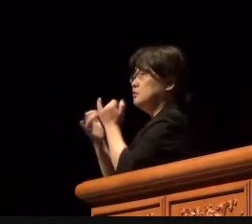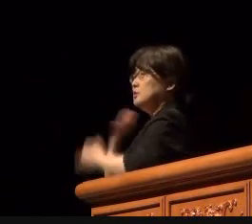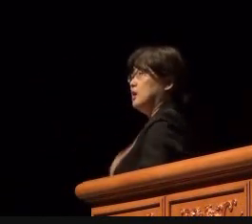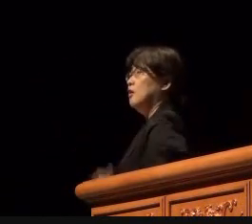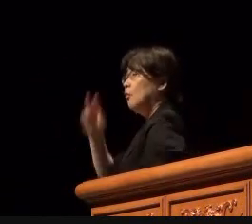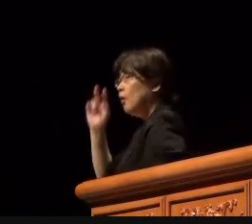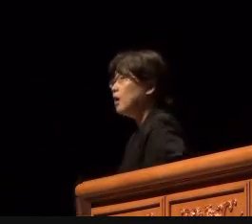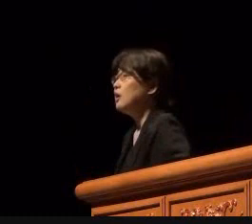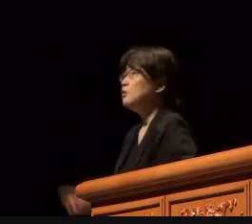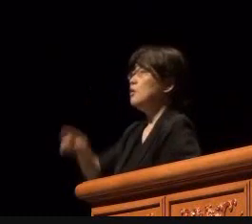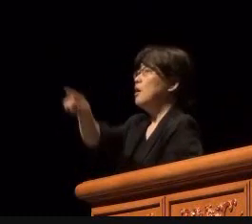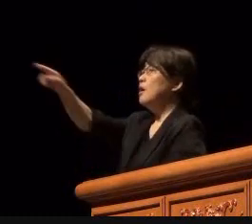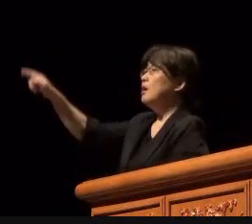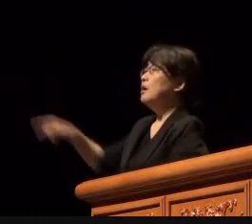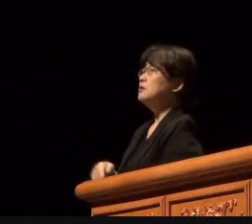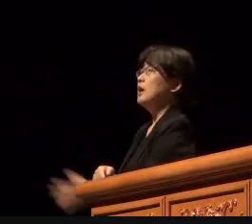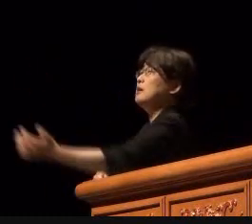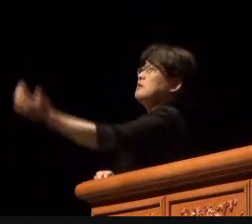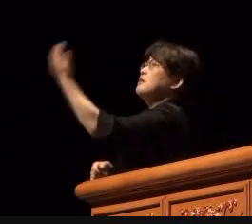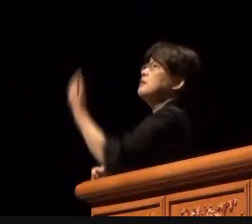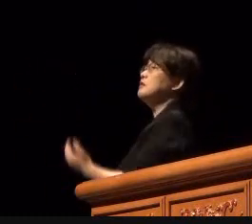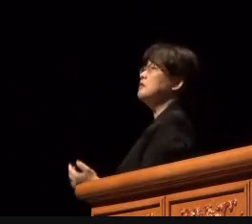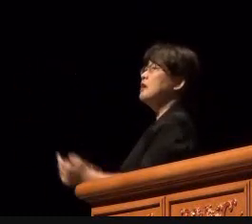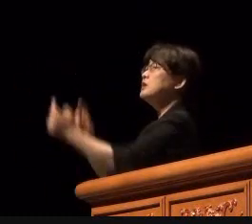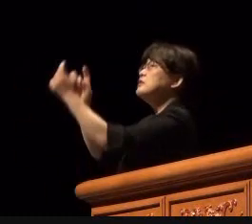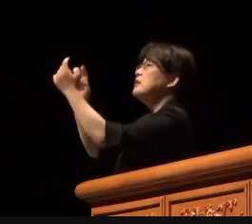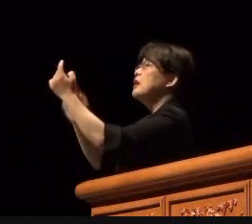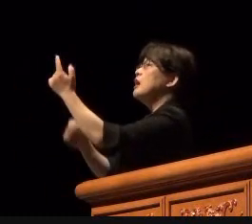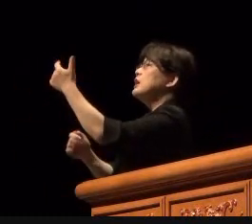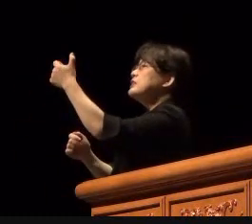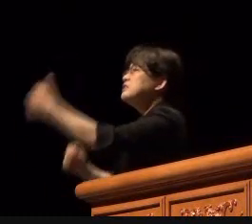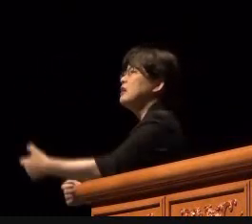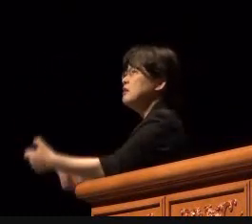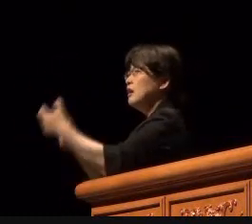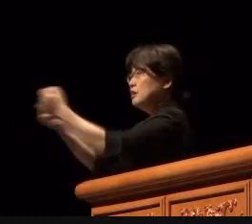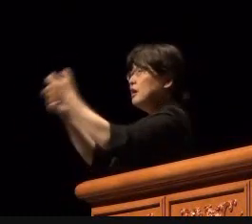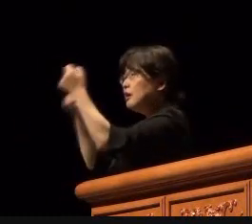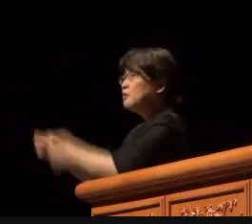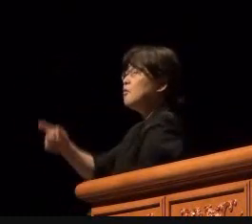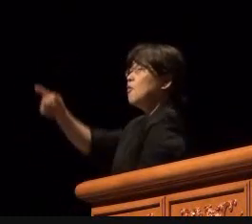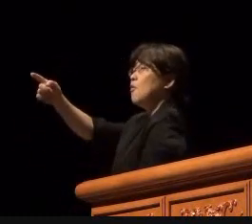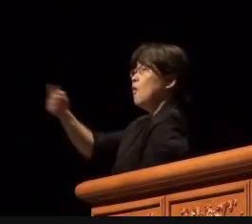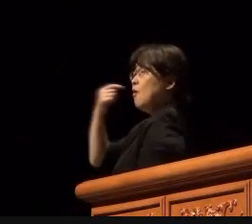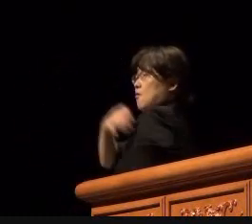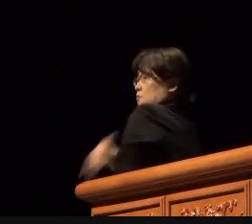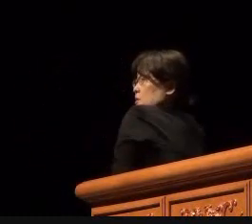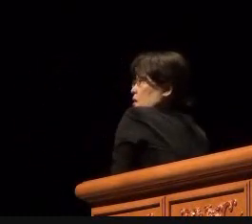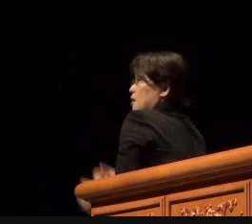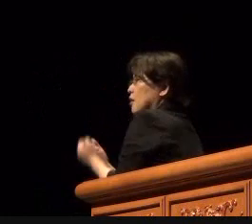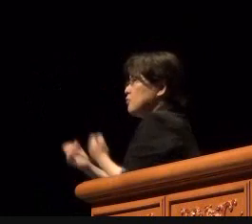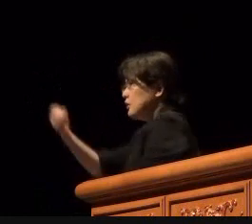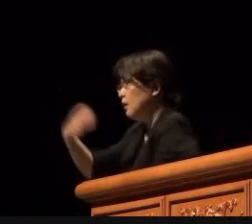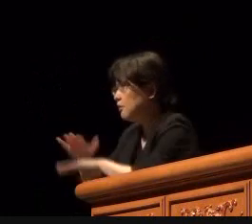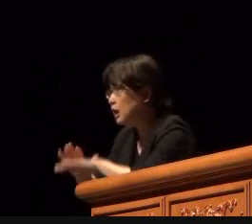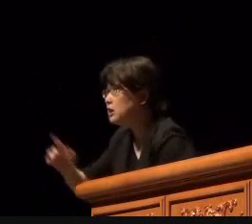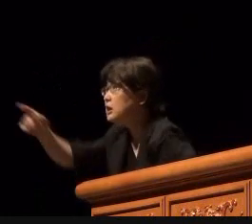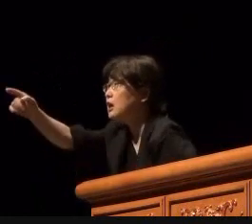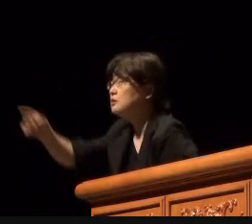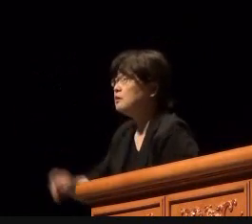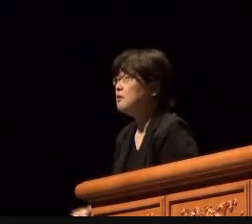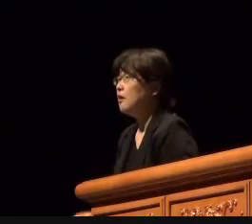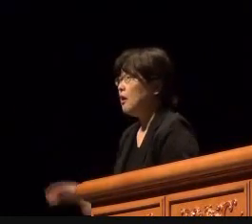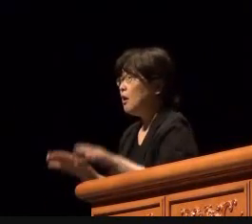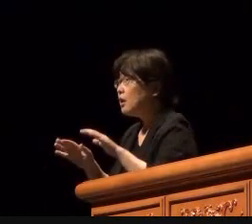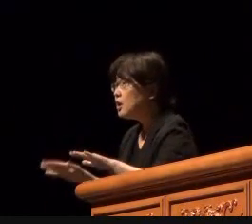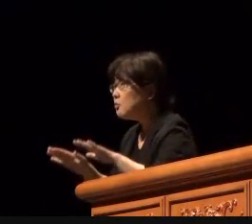きて、まずは謝罪だろう、第三者のような言い方でダダ漏れ状